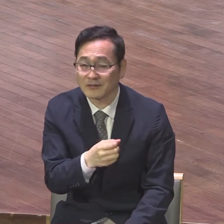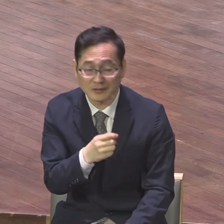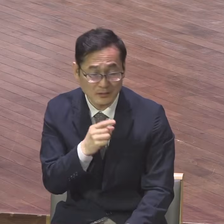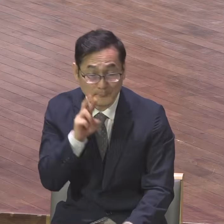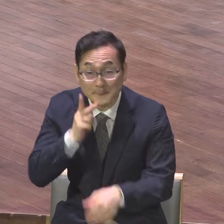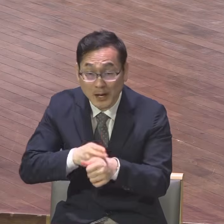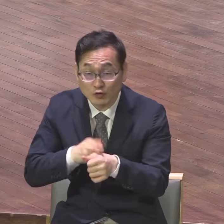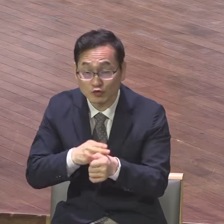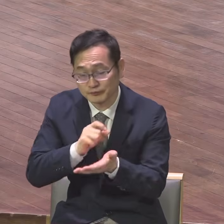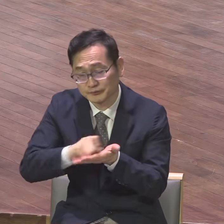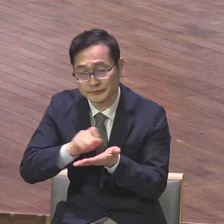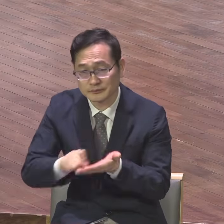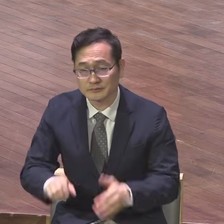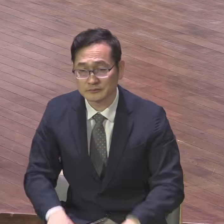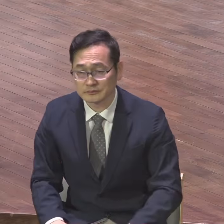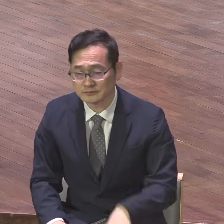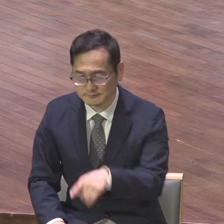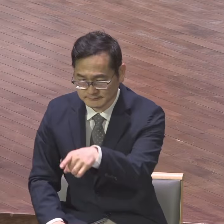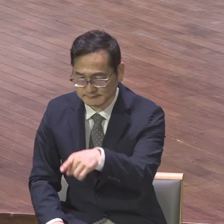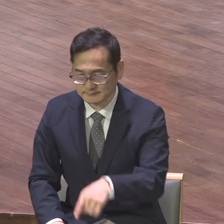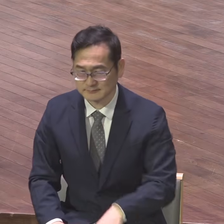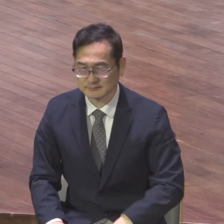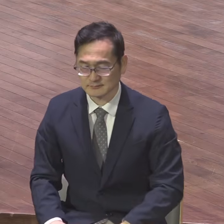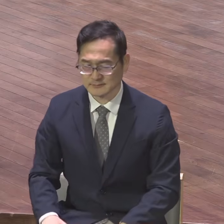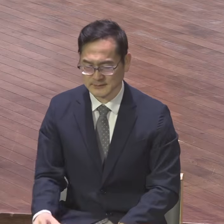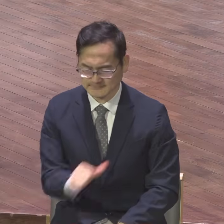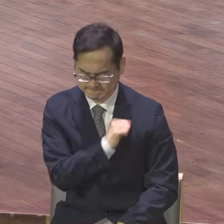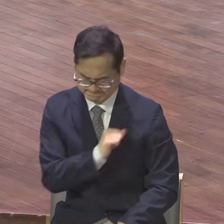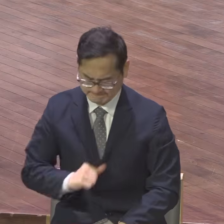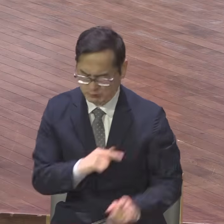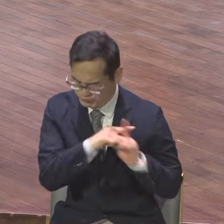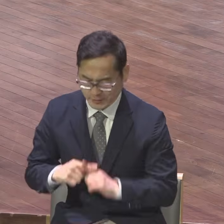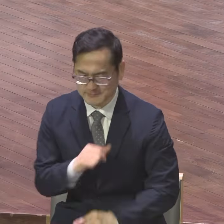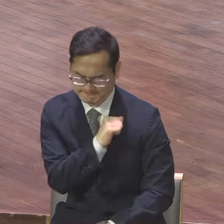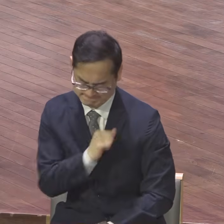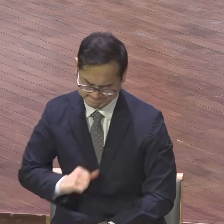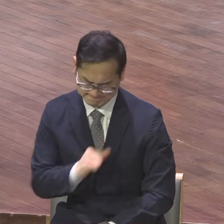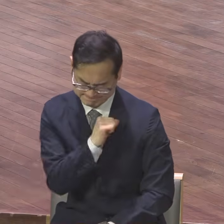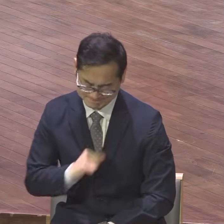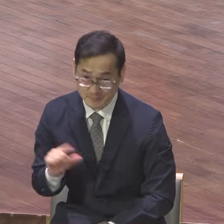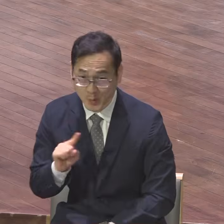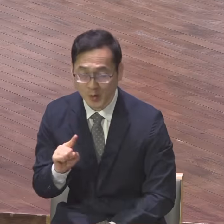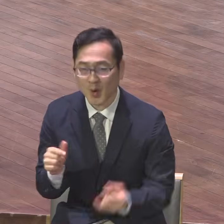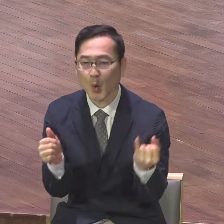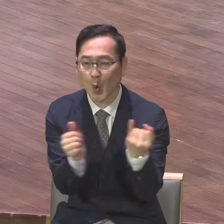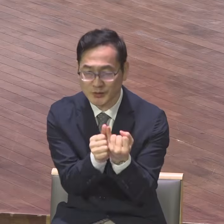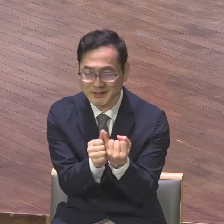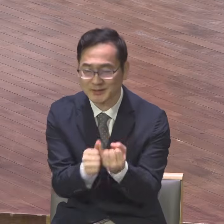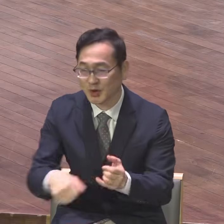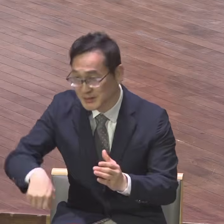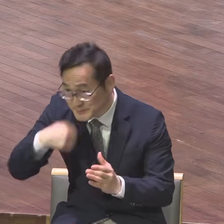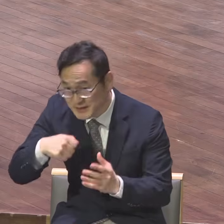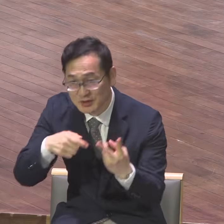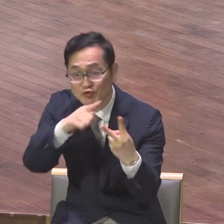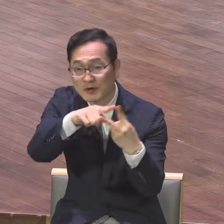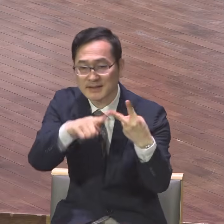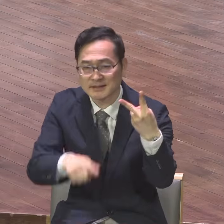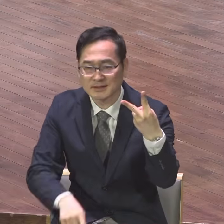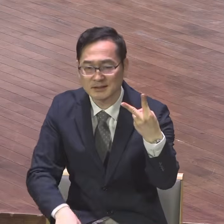당시에 금욕주의자들이 주장했던 내용들이 혼인과 음식물과